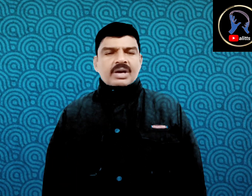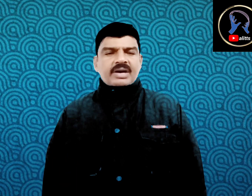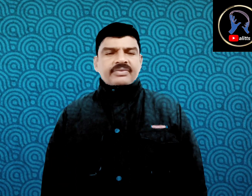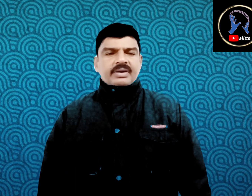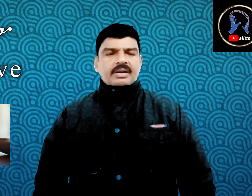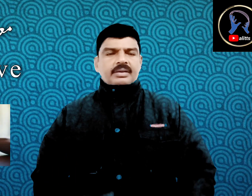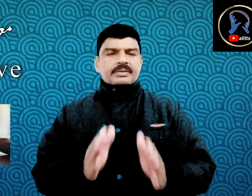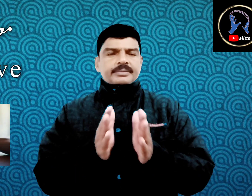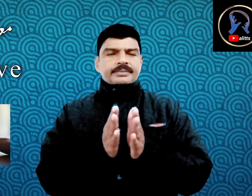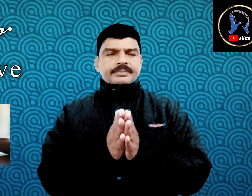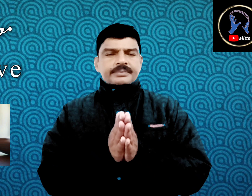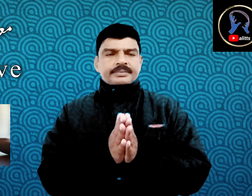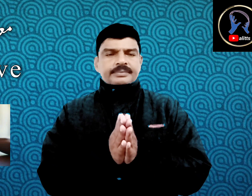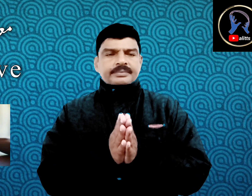मुआफ करना